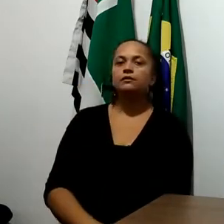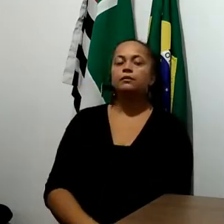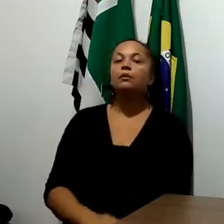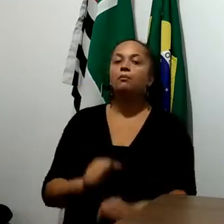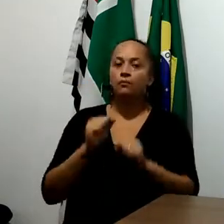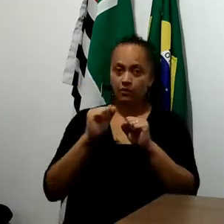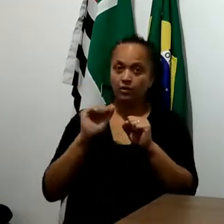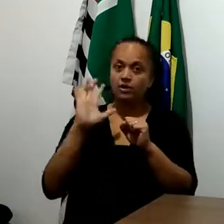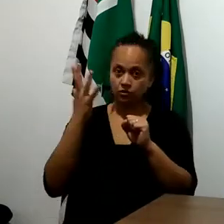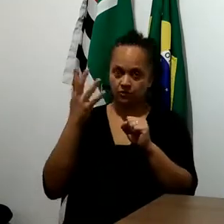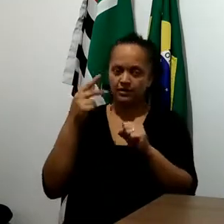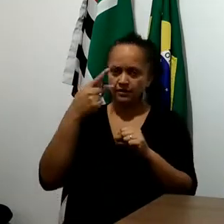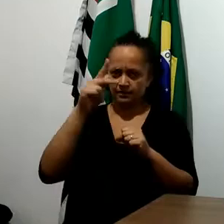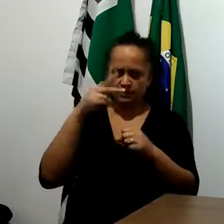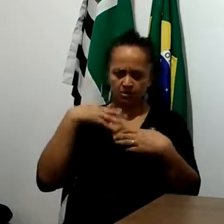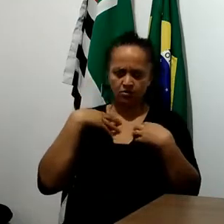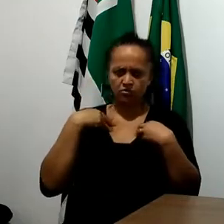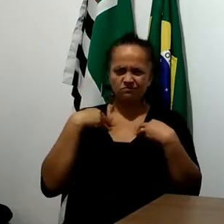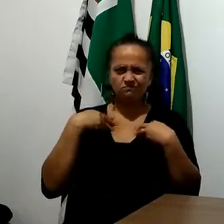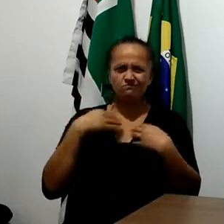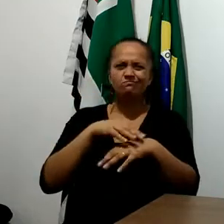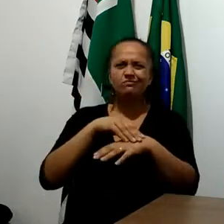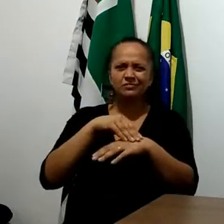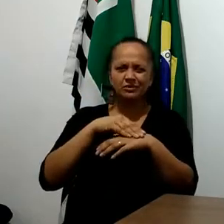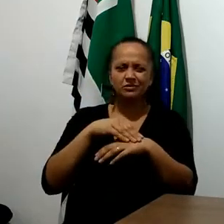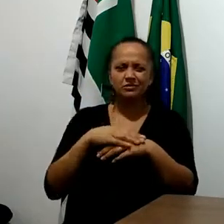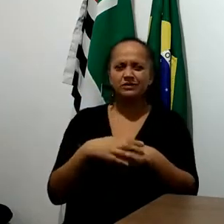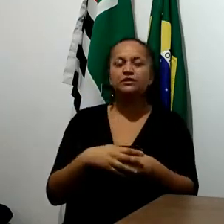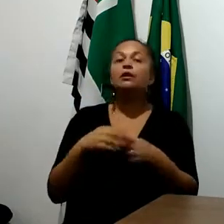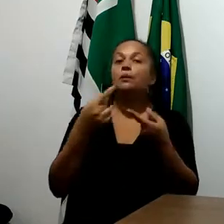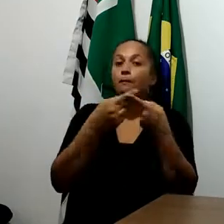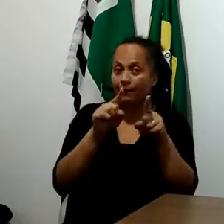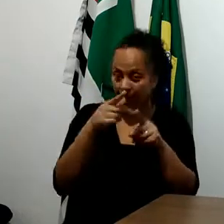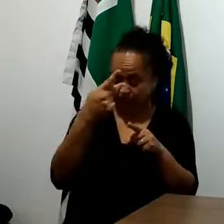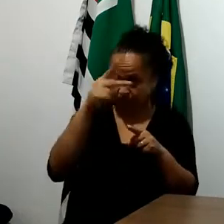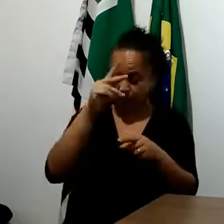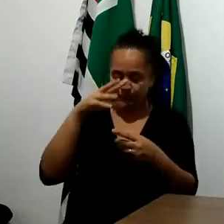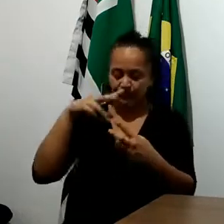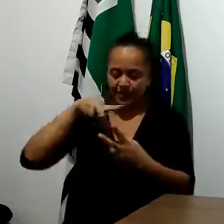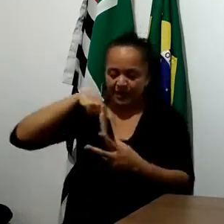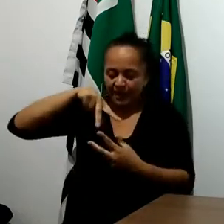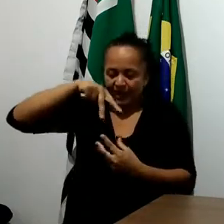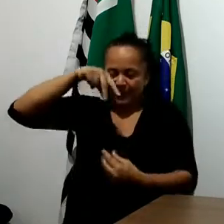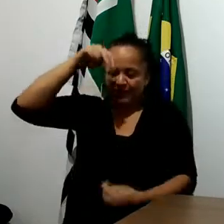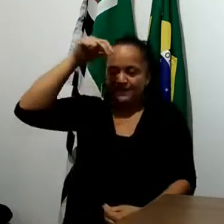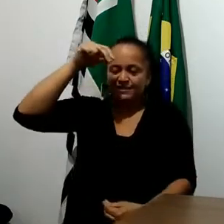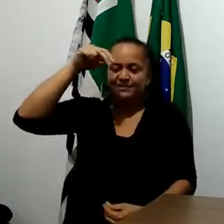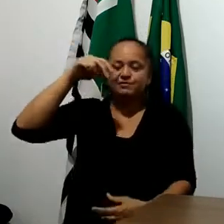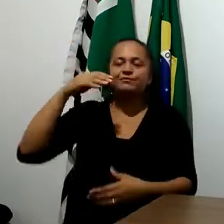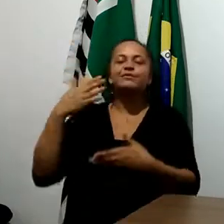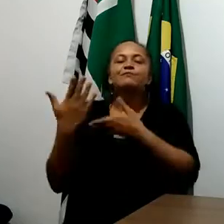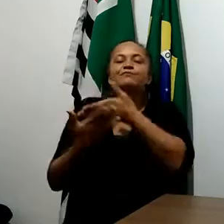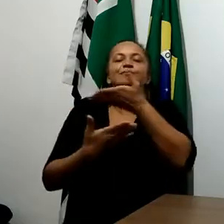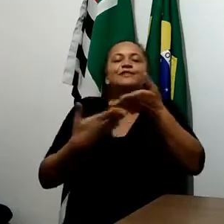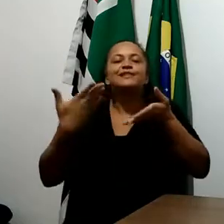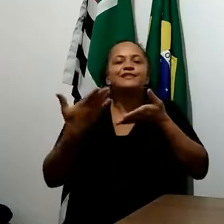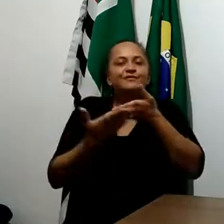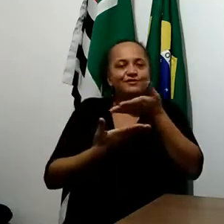se corrompa, contudo, o nosso homem interior se renova de dia em dia, porque a